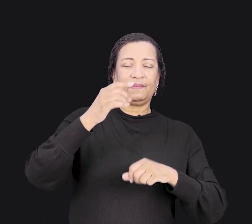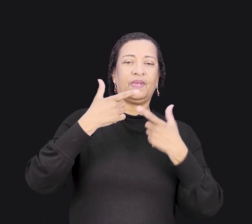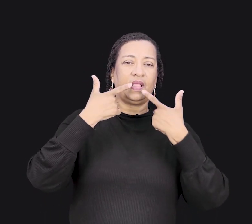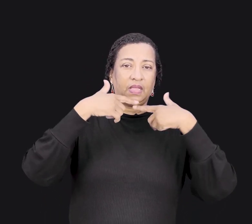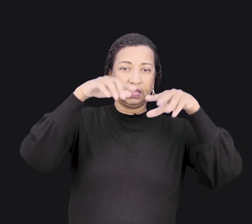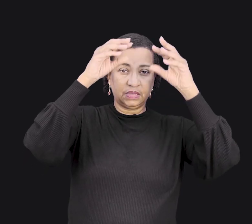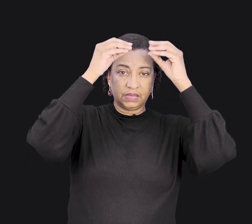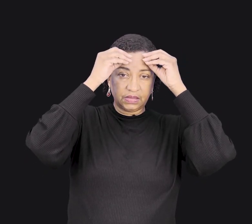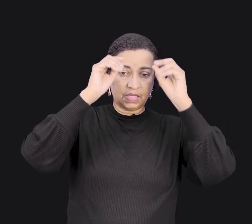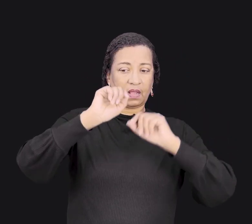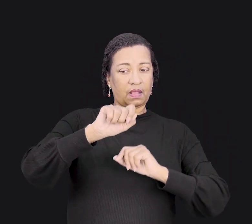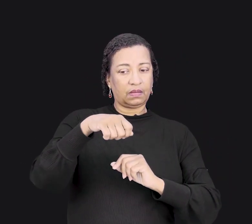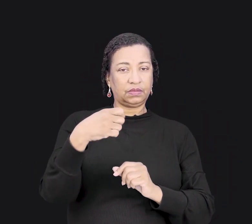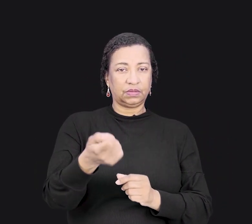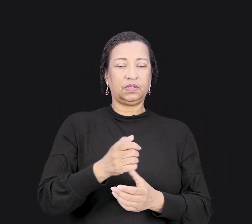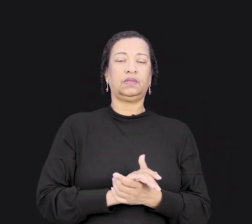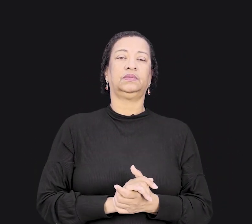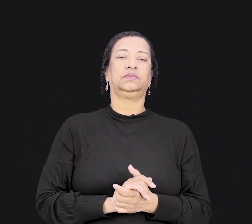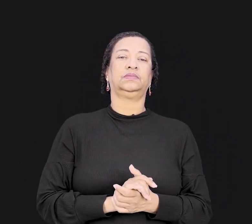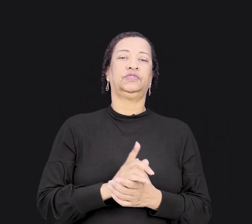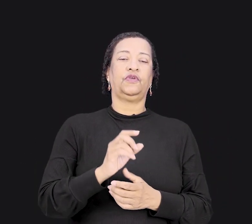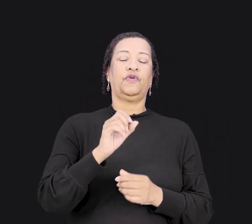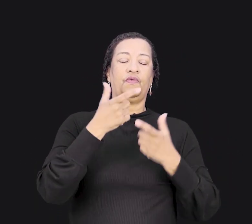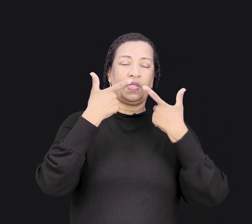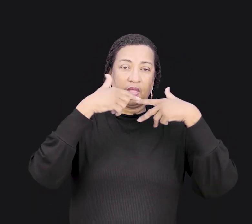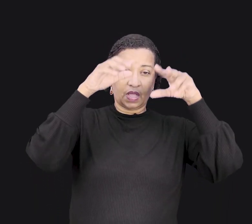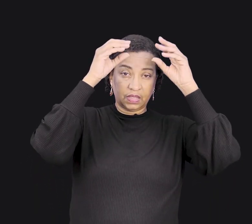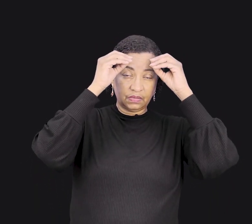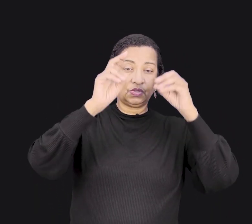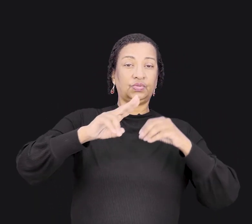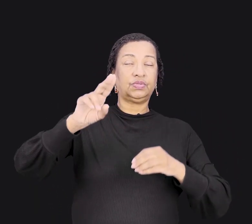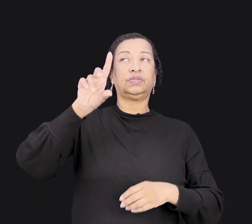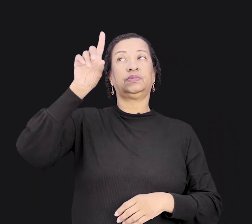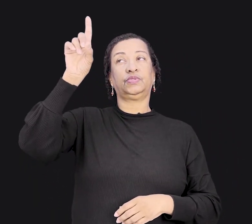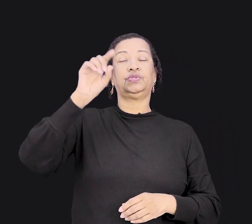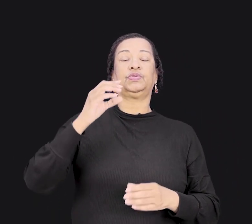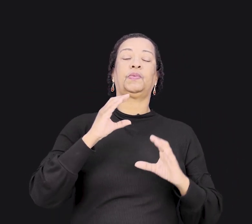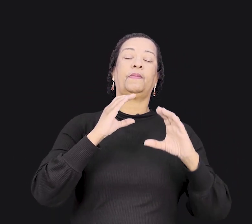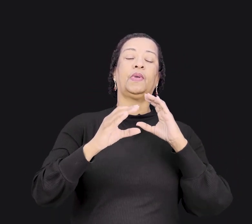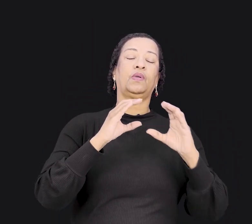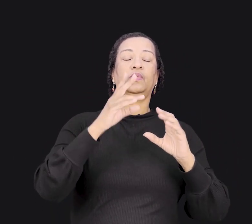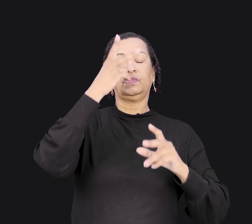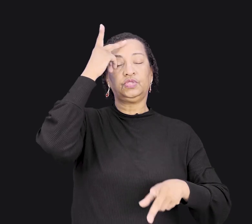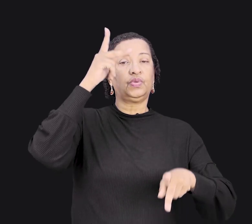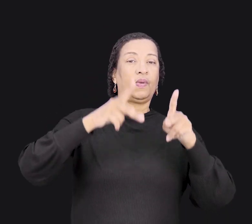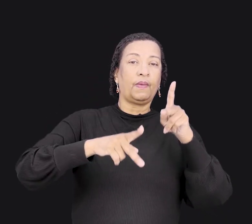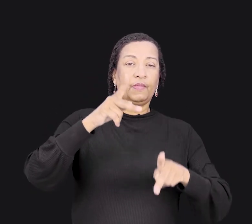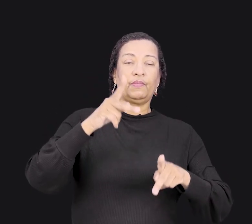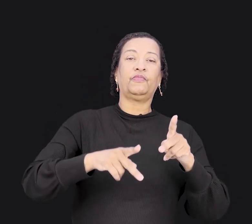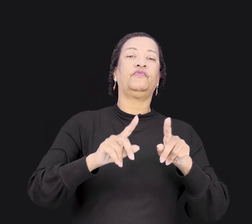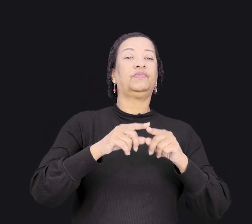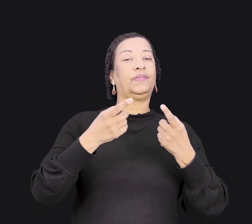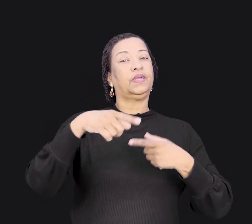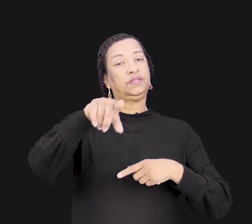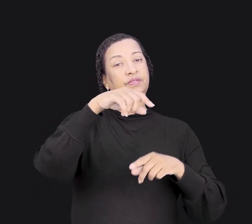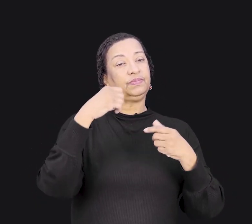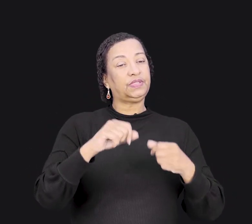de sinais. Esta foi a linguagem usada por Deus para se comunicar com o seu povo e para decodificá-la são necessárias algumas